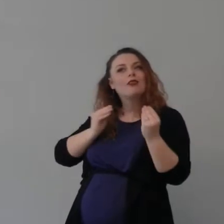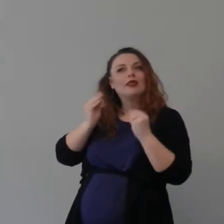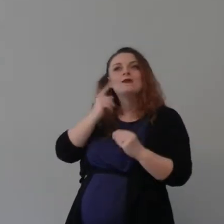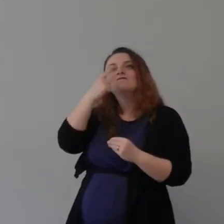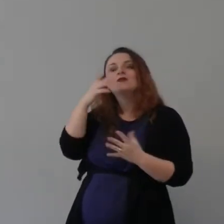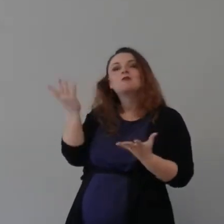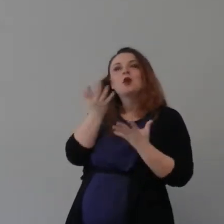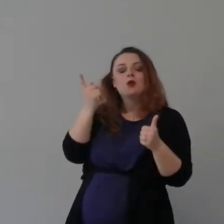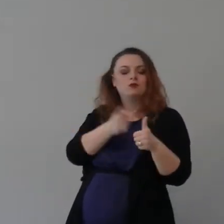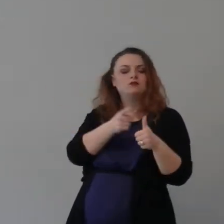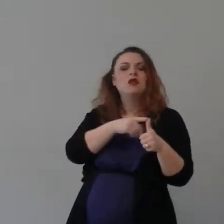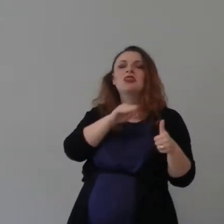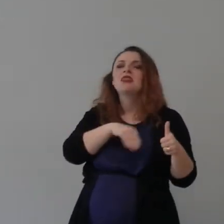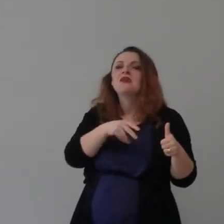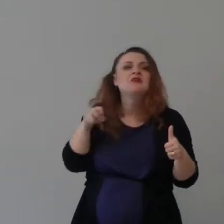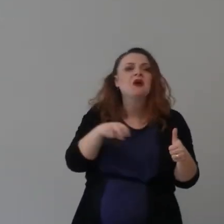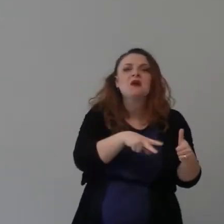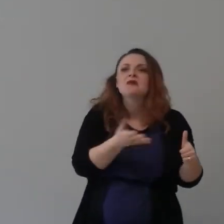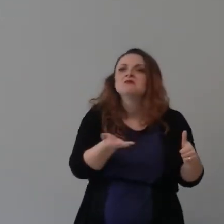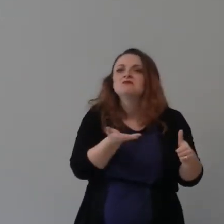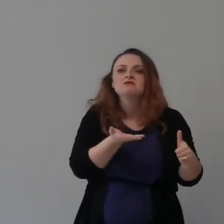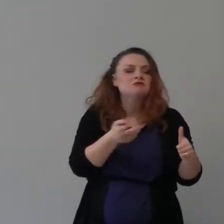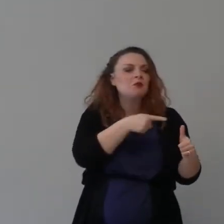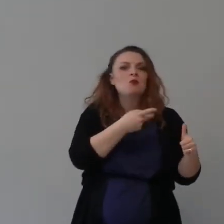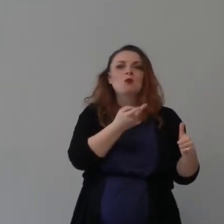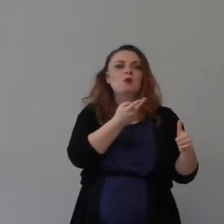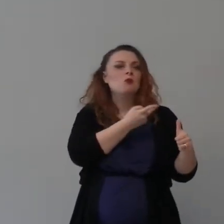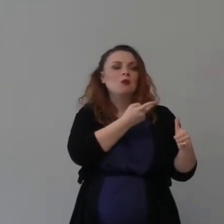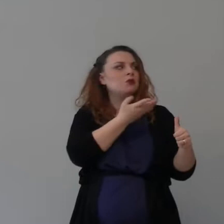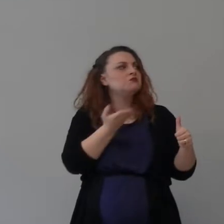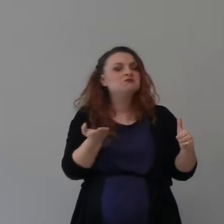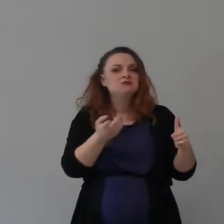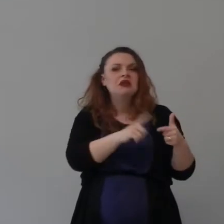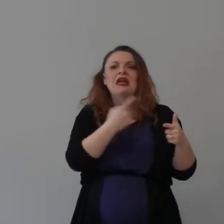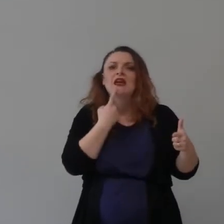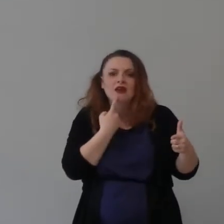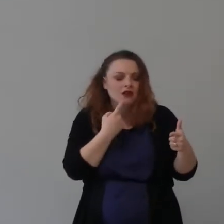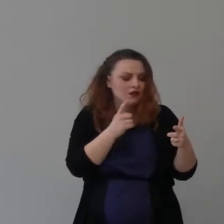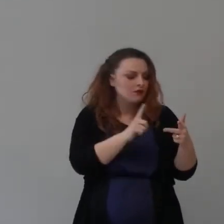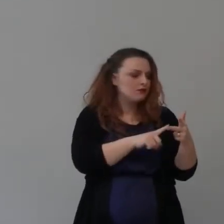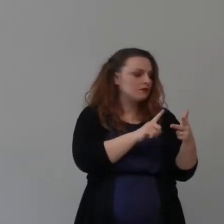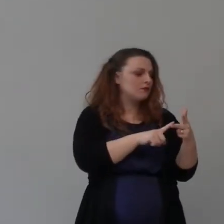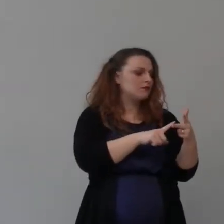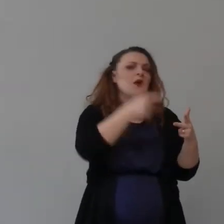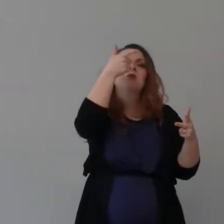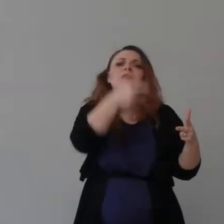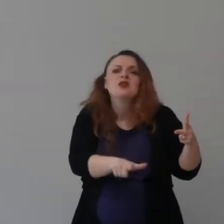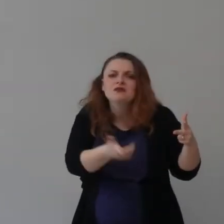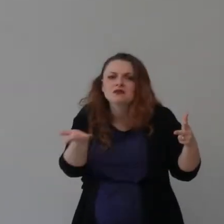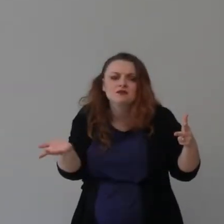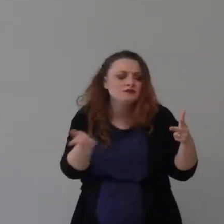Tipo, dove stanno correndo questi due uomini? Chi sono? Perché corrono?